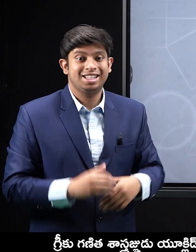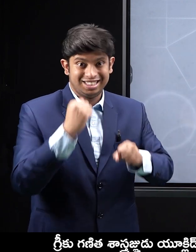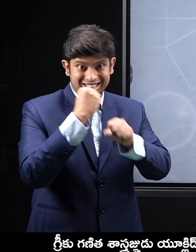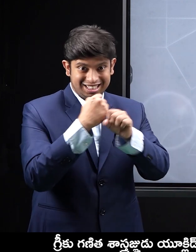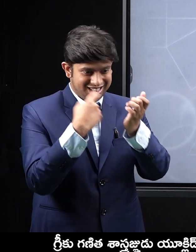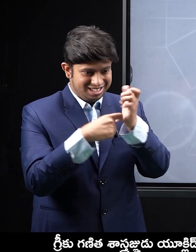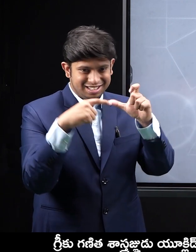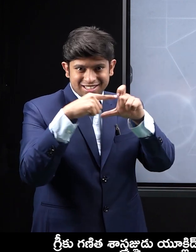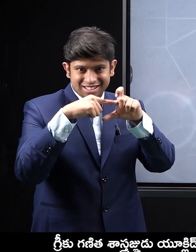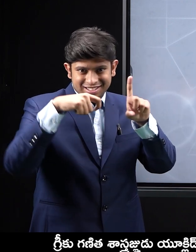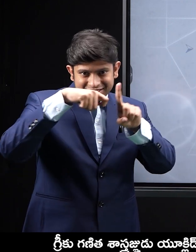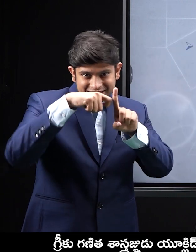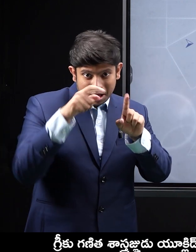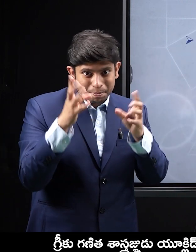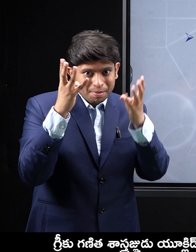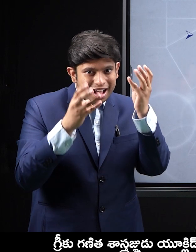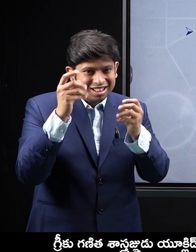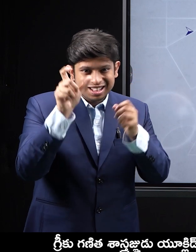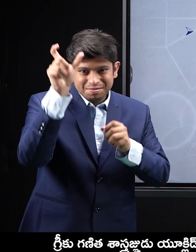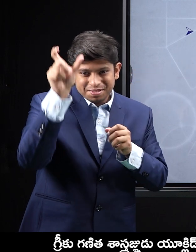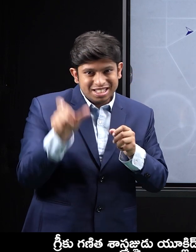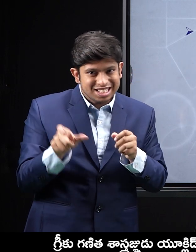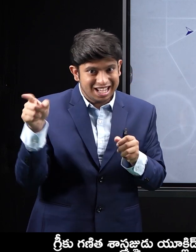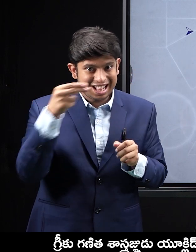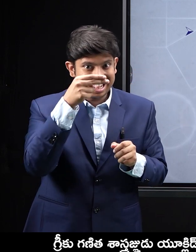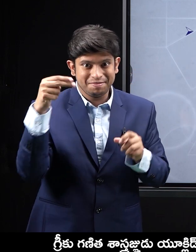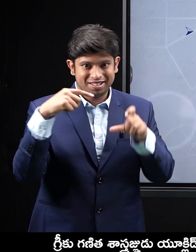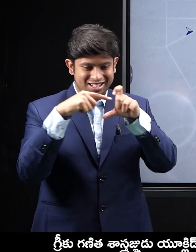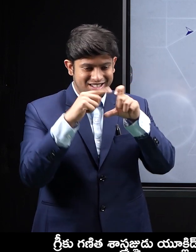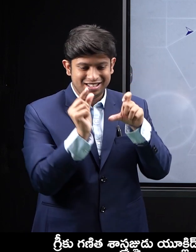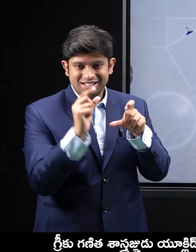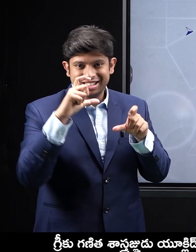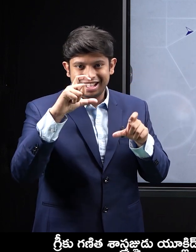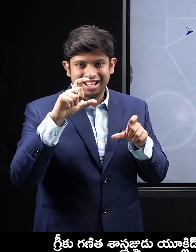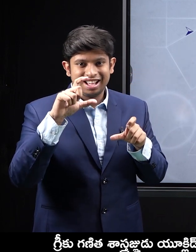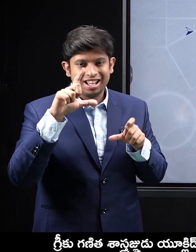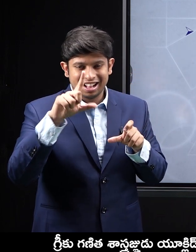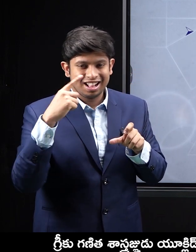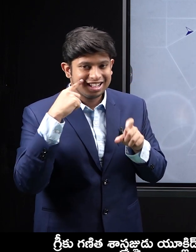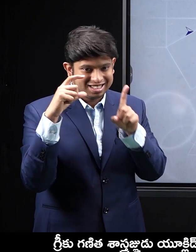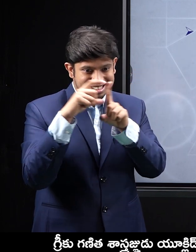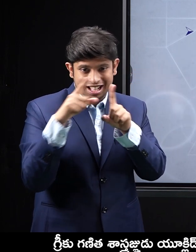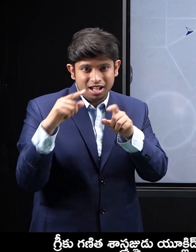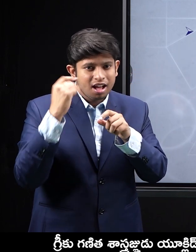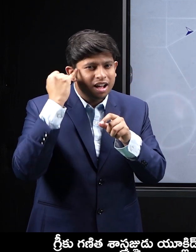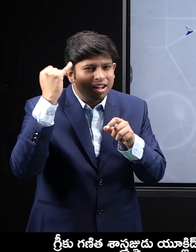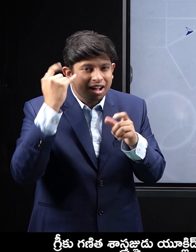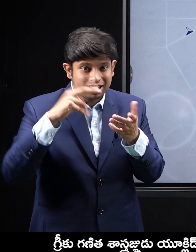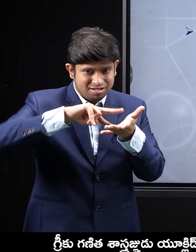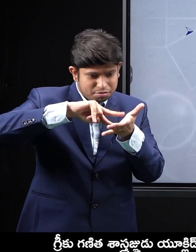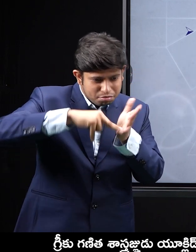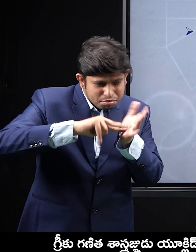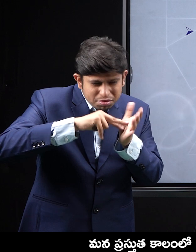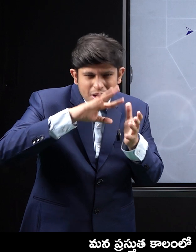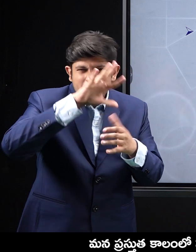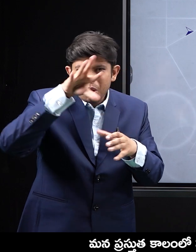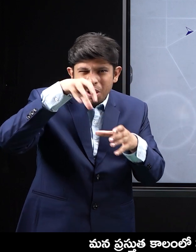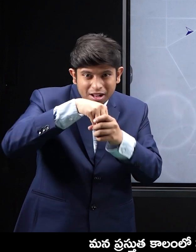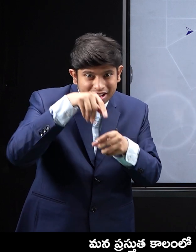గ్రీకు గణిత శాస్త్రజ్ఞుడు యూక్లిడ్ పొడవులను కనుక్కోవడానికి ఒక రేఖాగణిత విధానాన్ని అభివృద్ధి చేశాడు. మన ప్రస్తుత